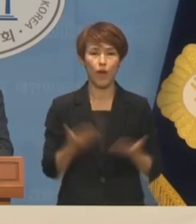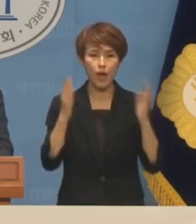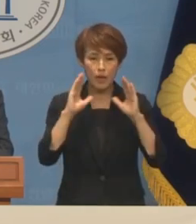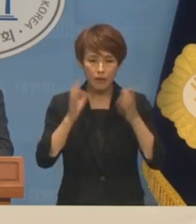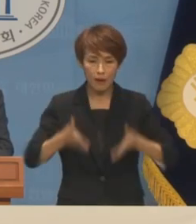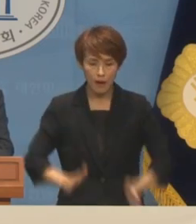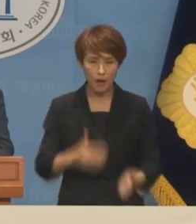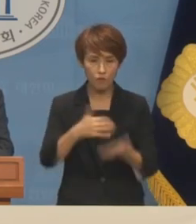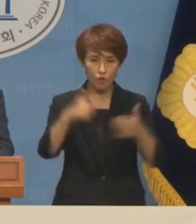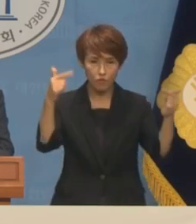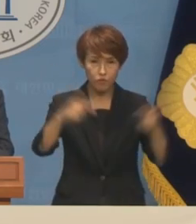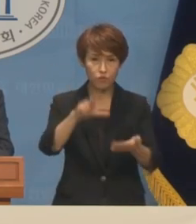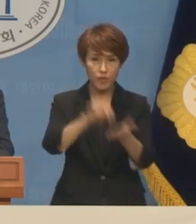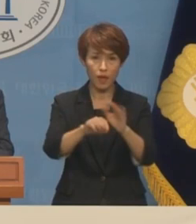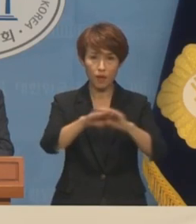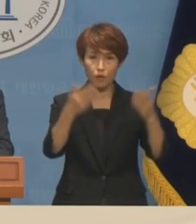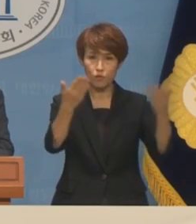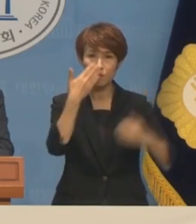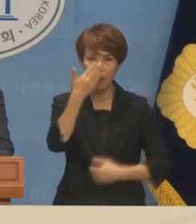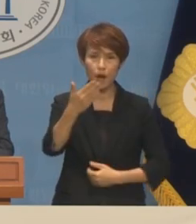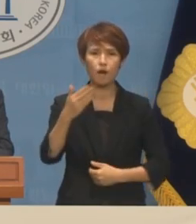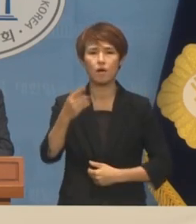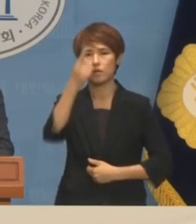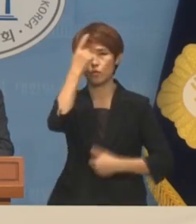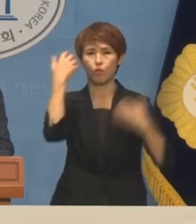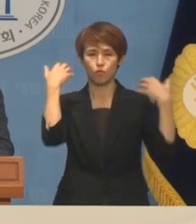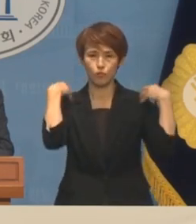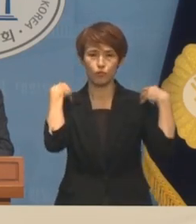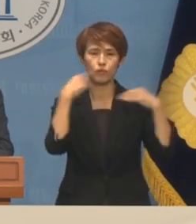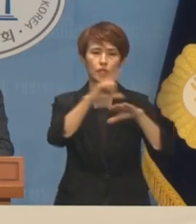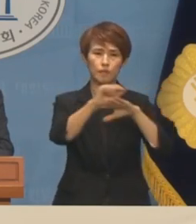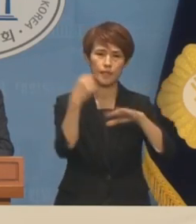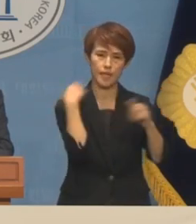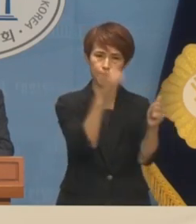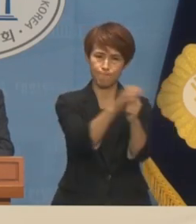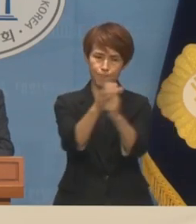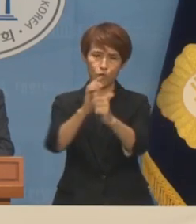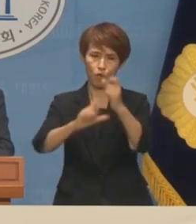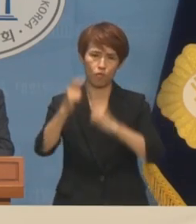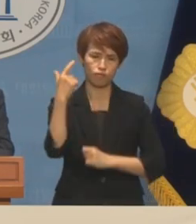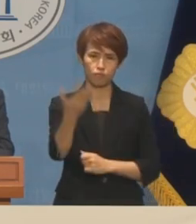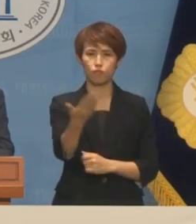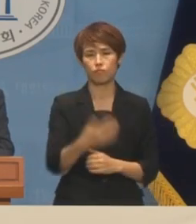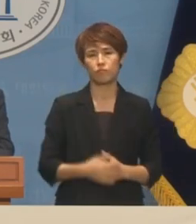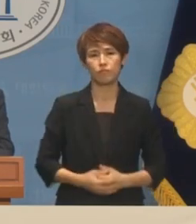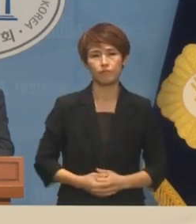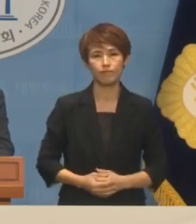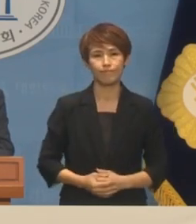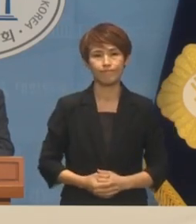도움이 될 수 있도록 국가와 지자체의 책임을 강화해 가겠습니다.